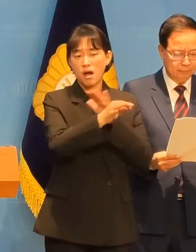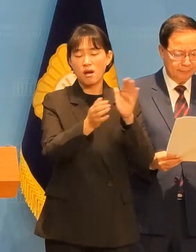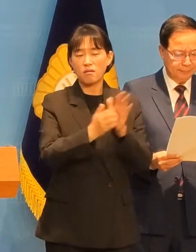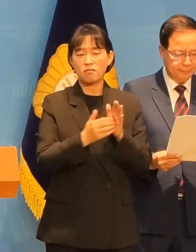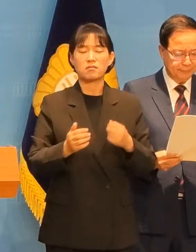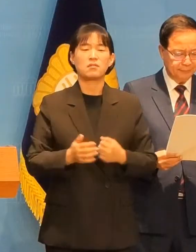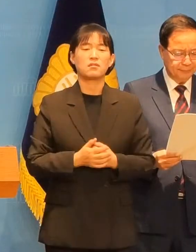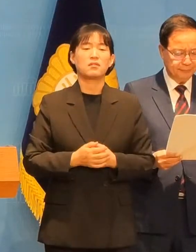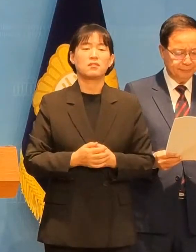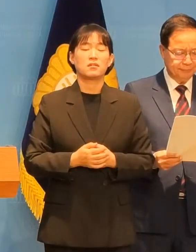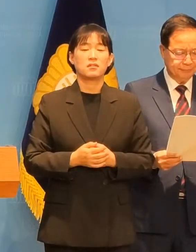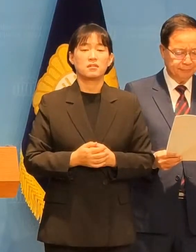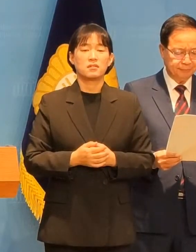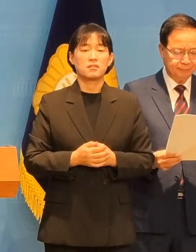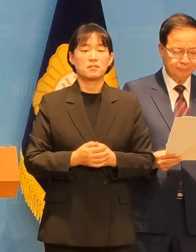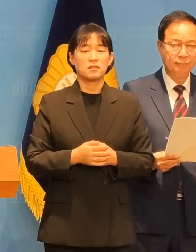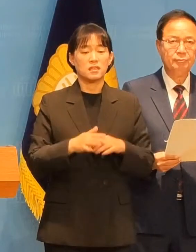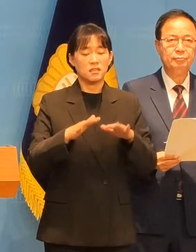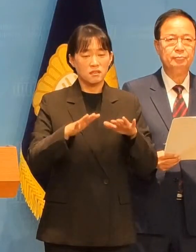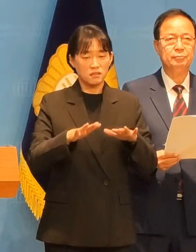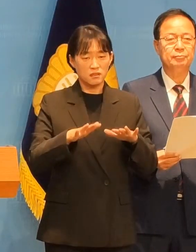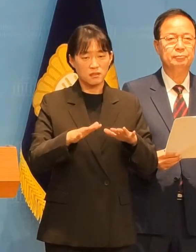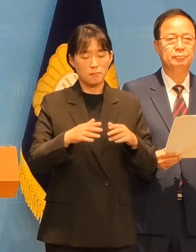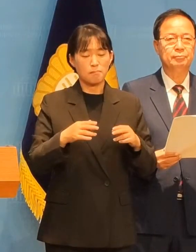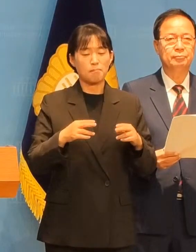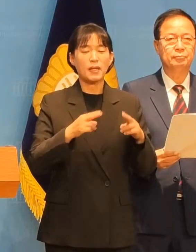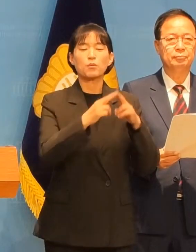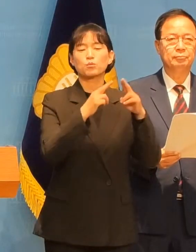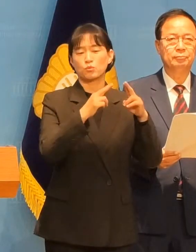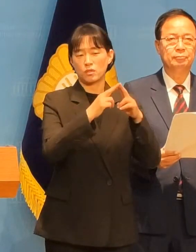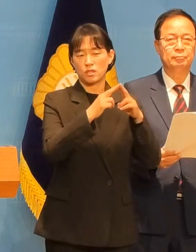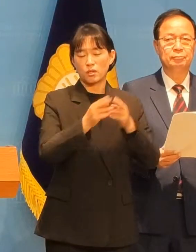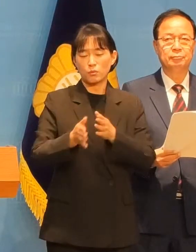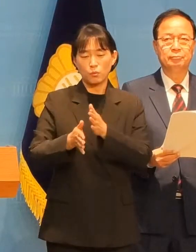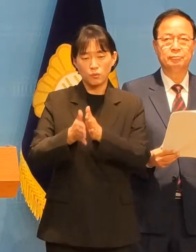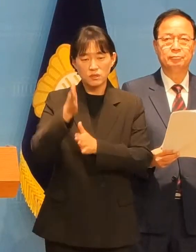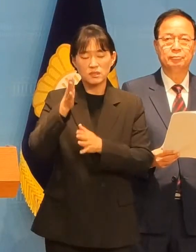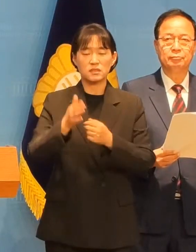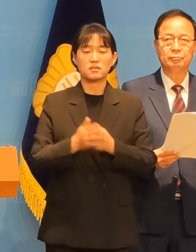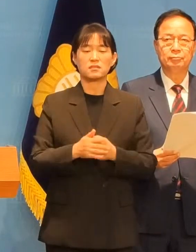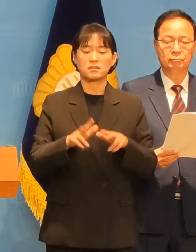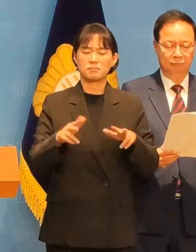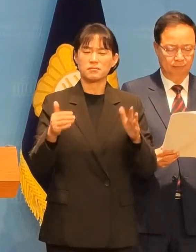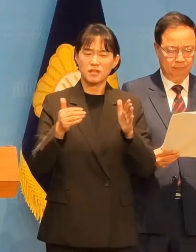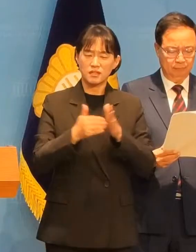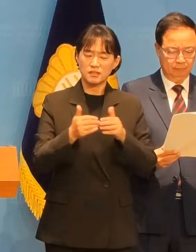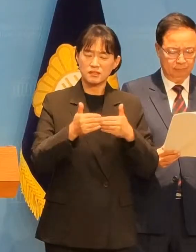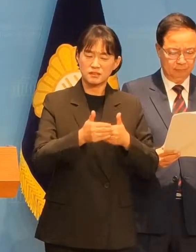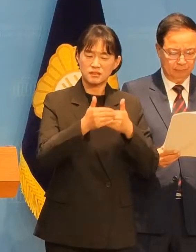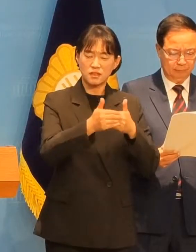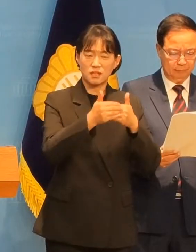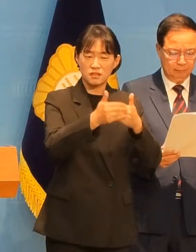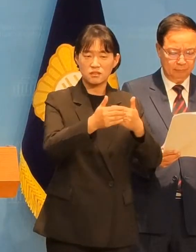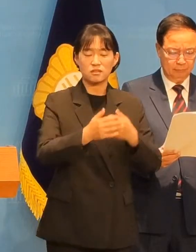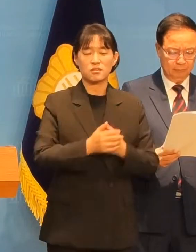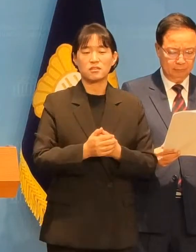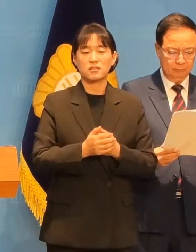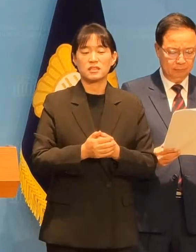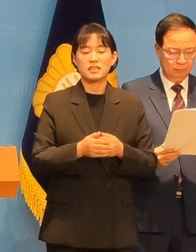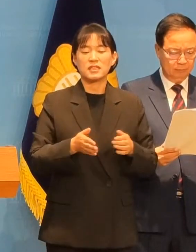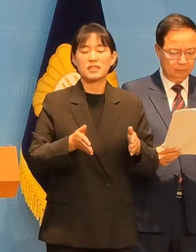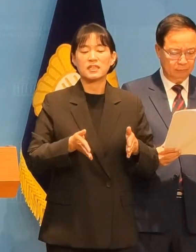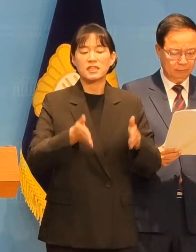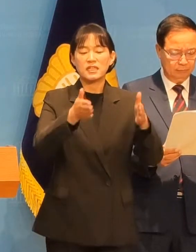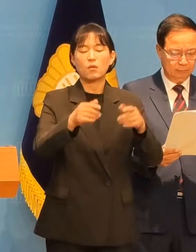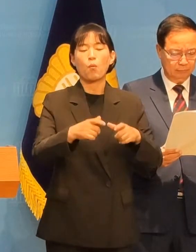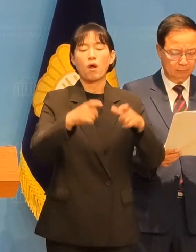공공주택지구로 지정 고시된 이동읍 반도체 배후도시, 예타까지 면제돼 진행되어 온 국도 45호 확장 사업뿐만